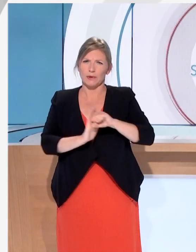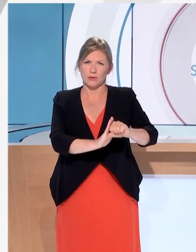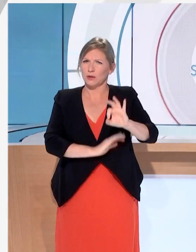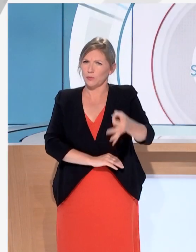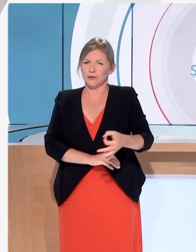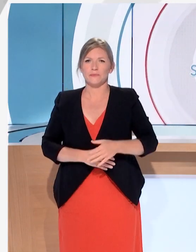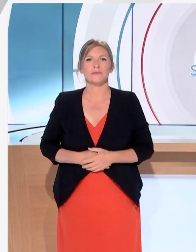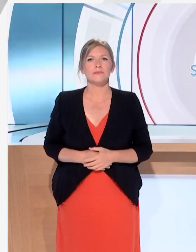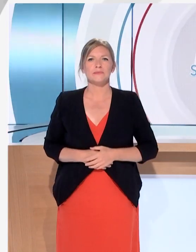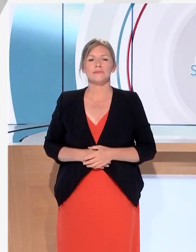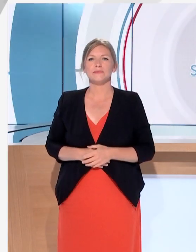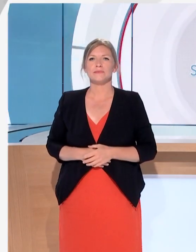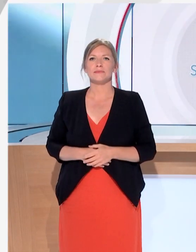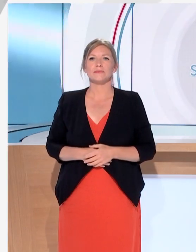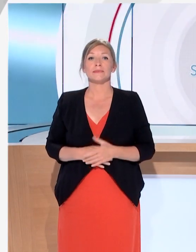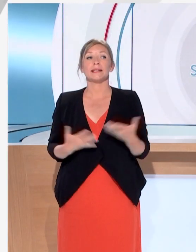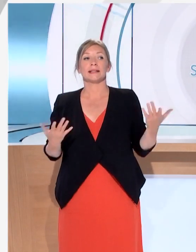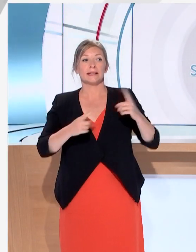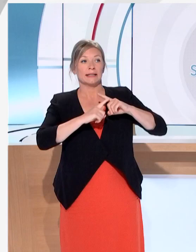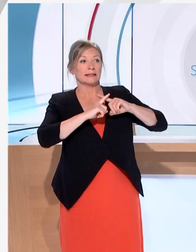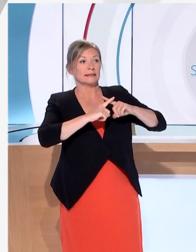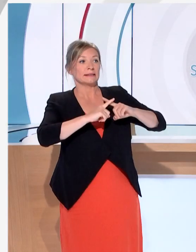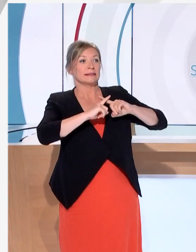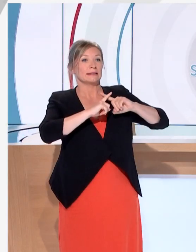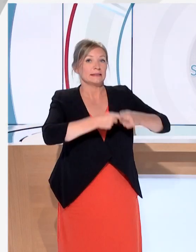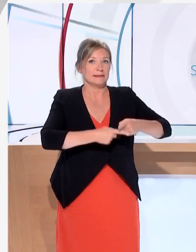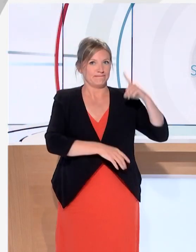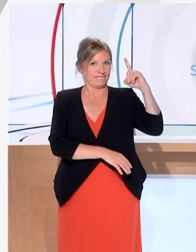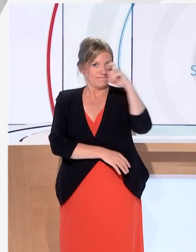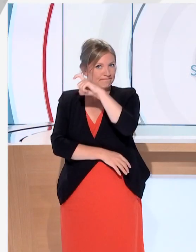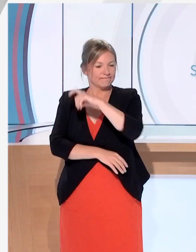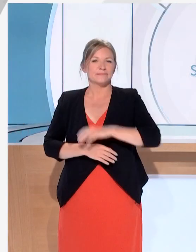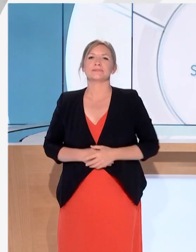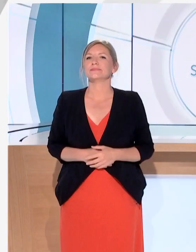moi. Pas forcément évident de convaincre.